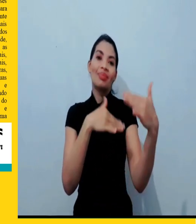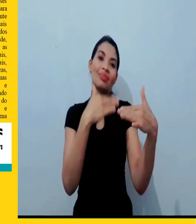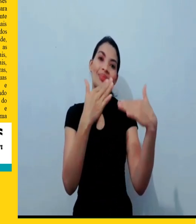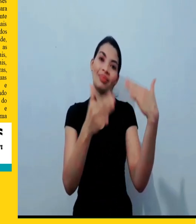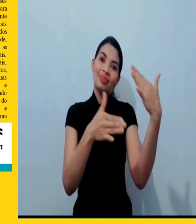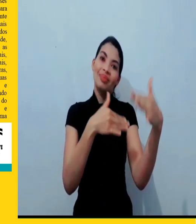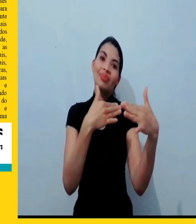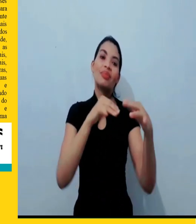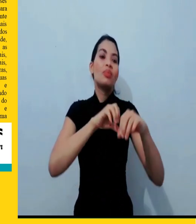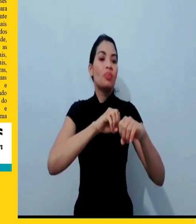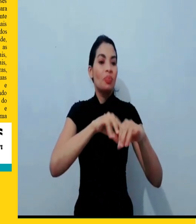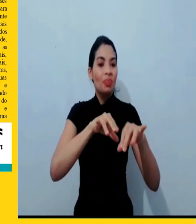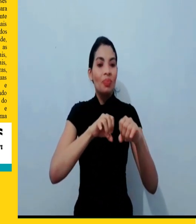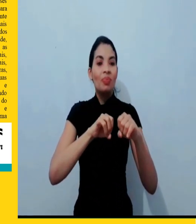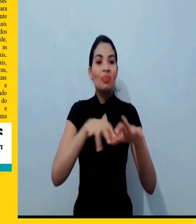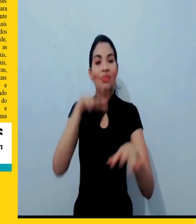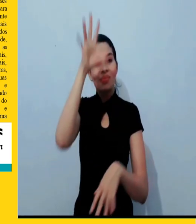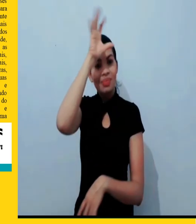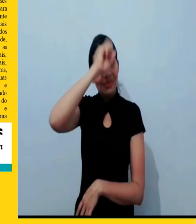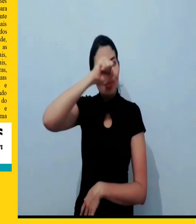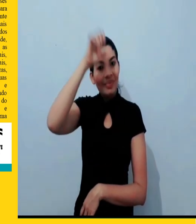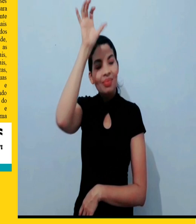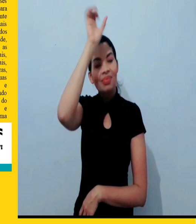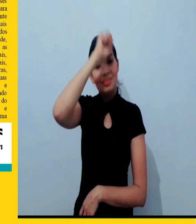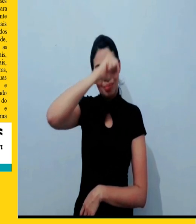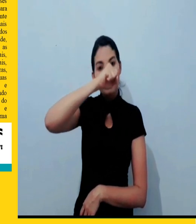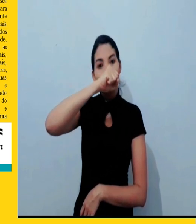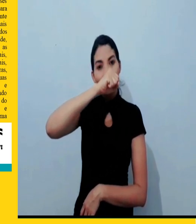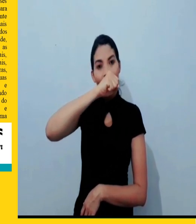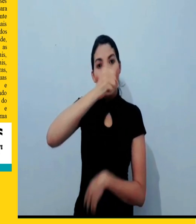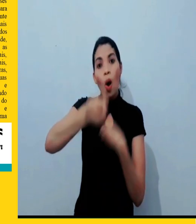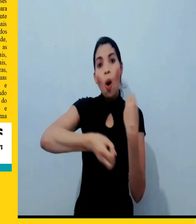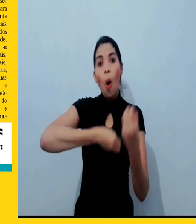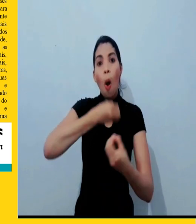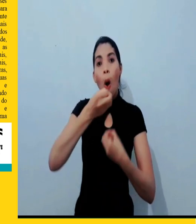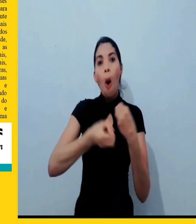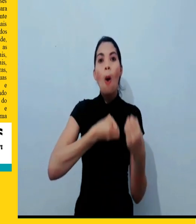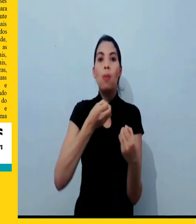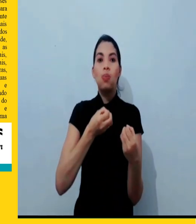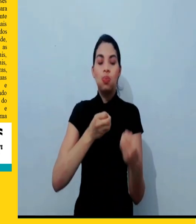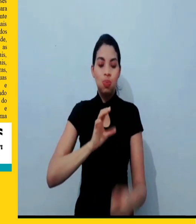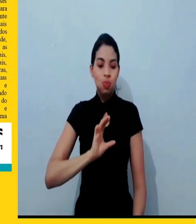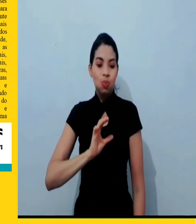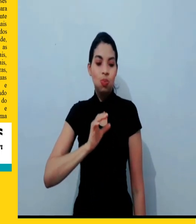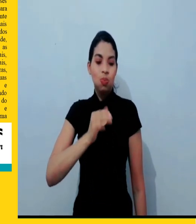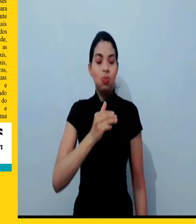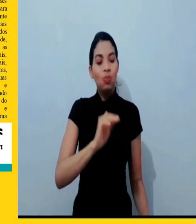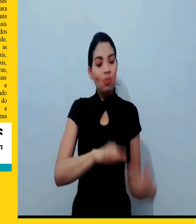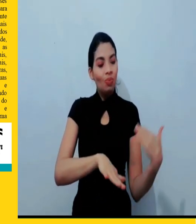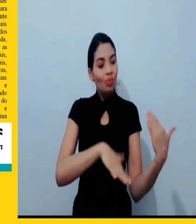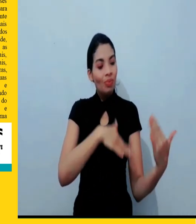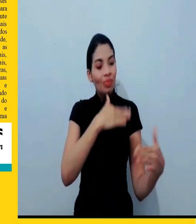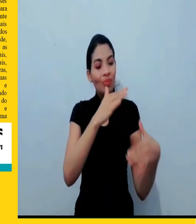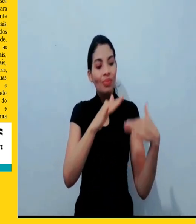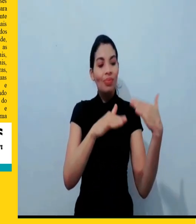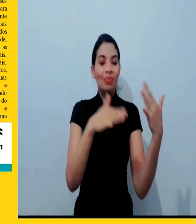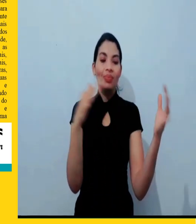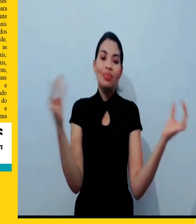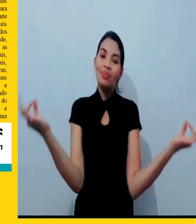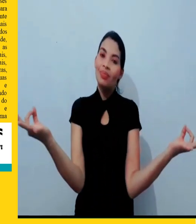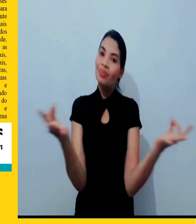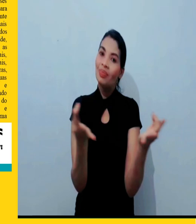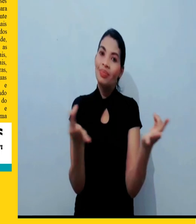para o desenvolvimento do processo de ensino e aprendizagem de forma significativa